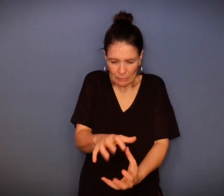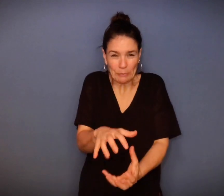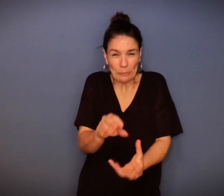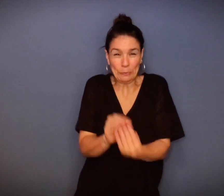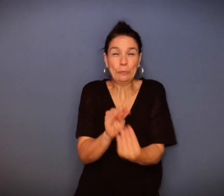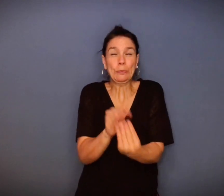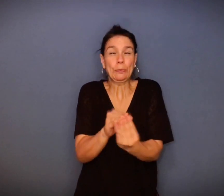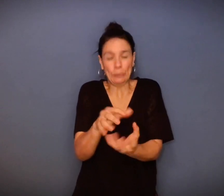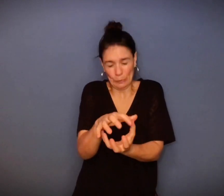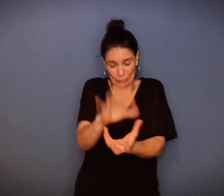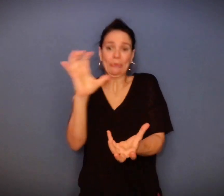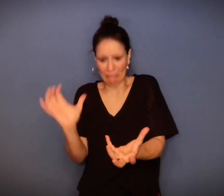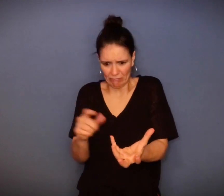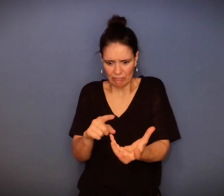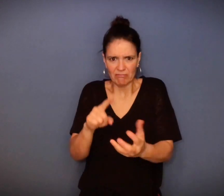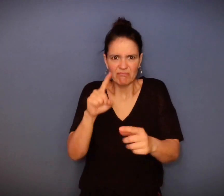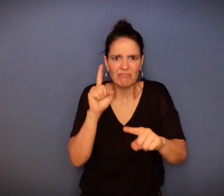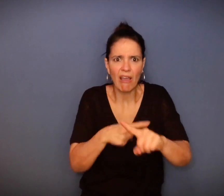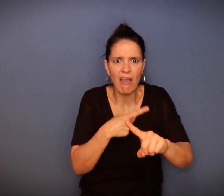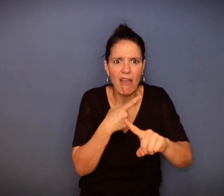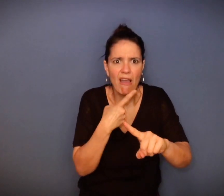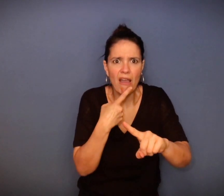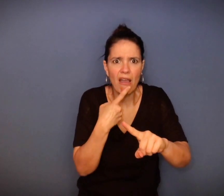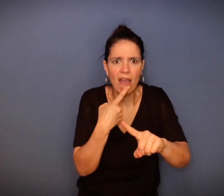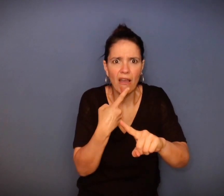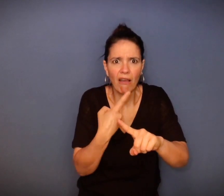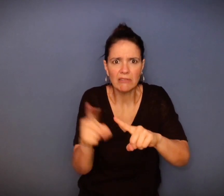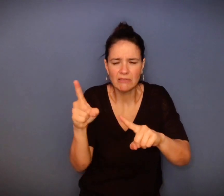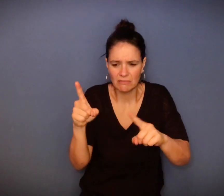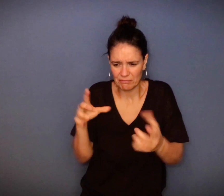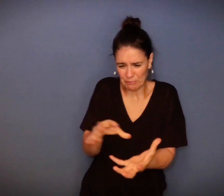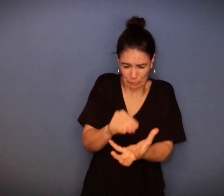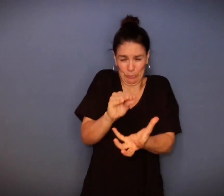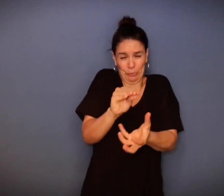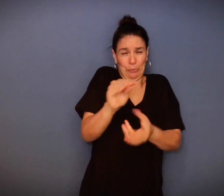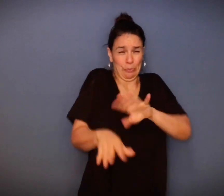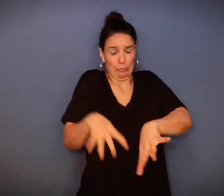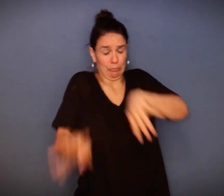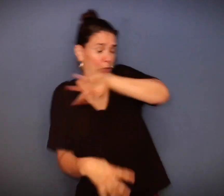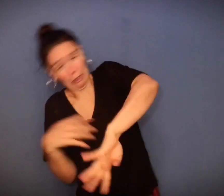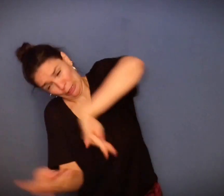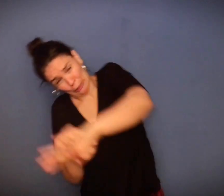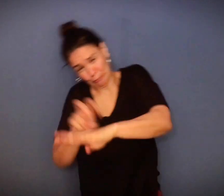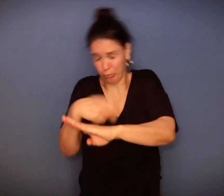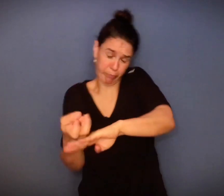Enfin, le gros œuf creva et un étrange petit canard